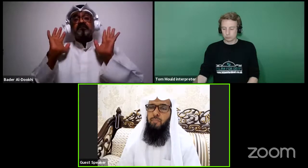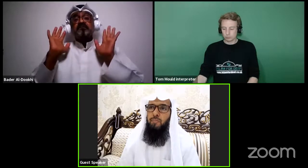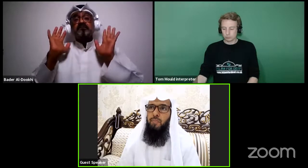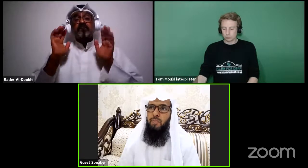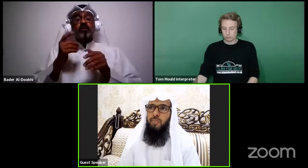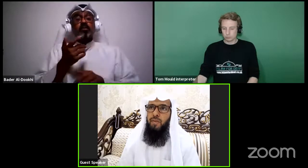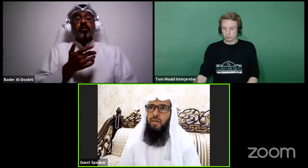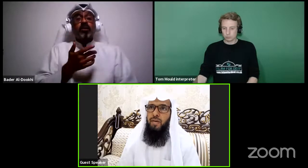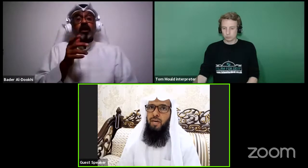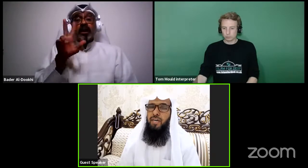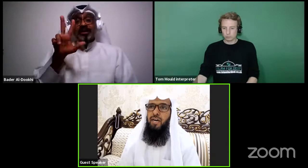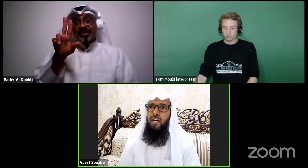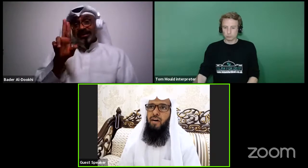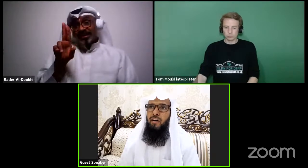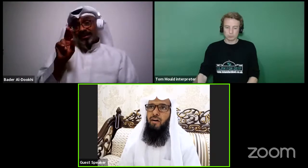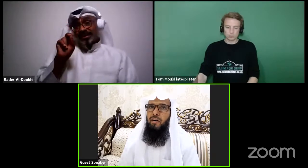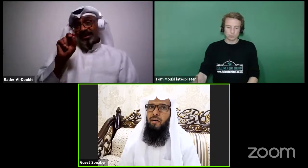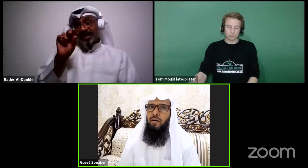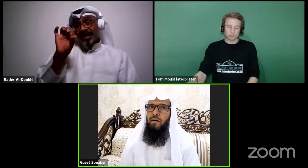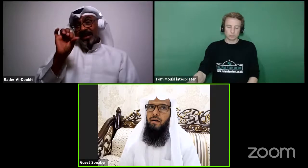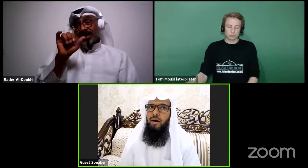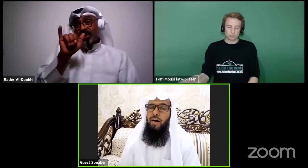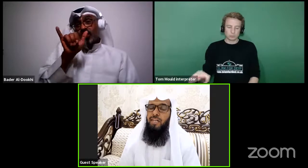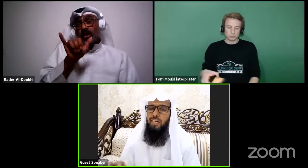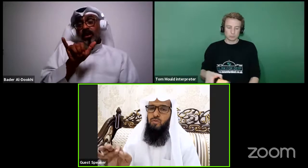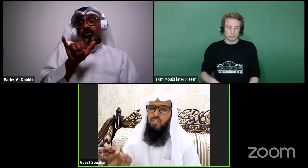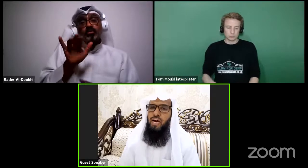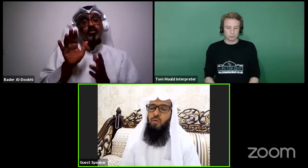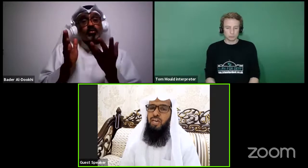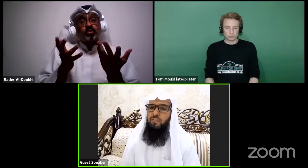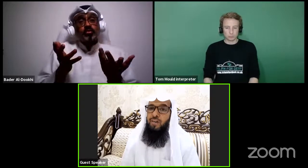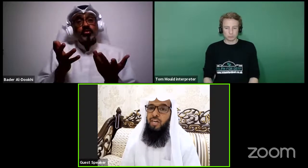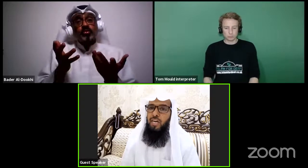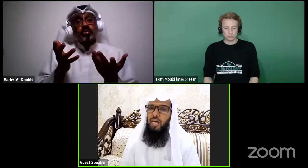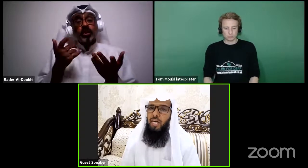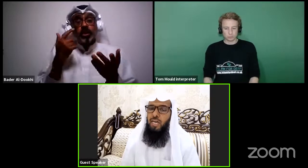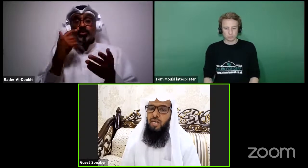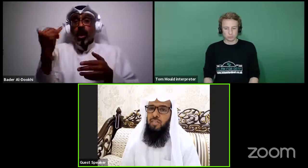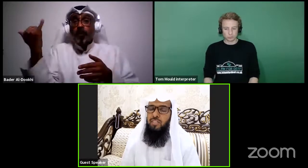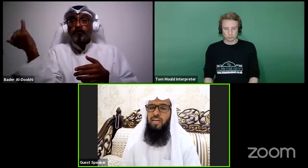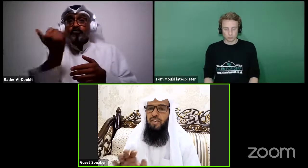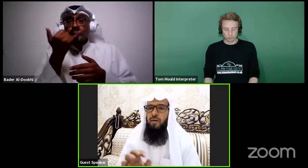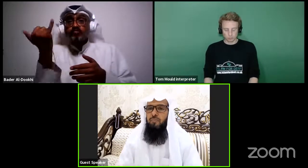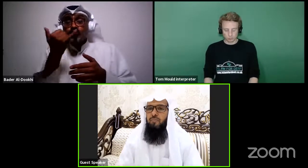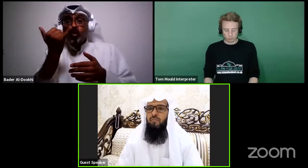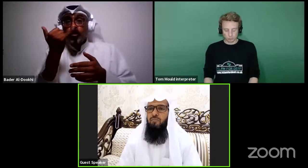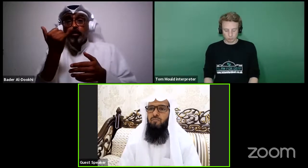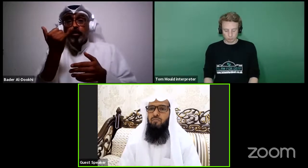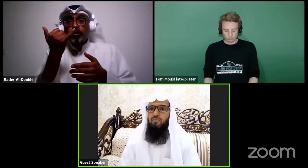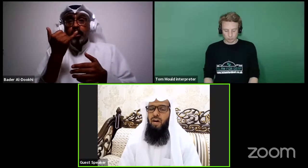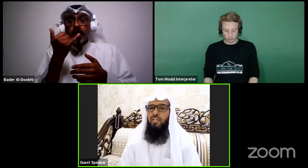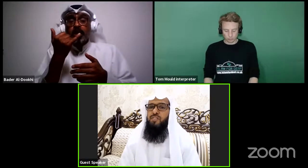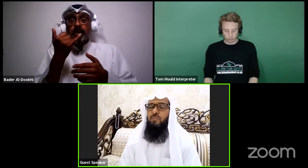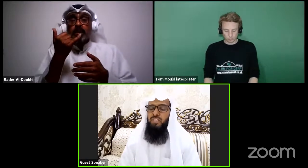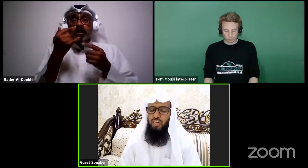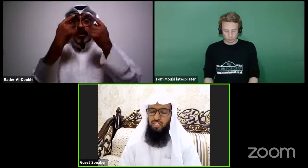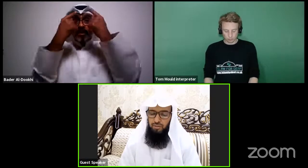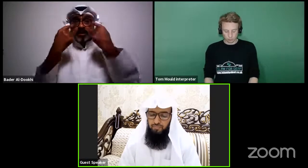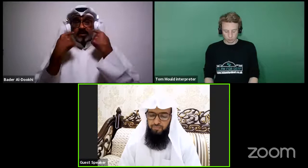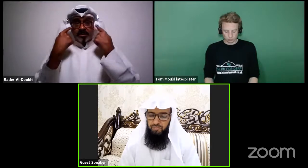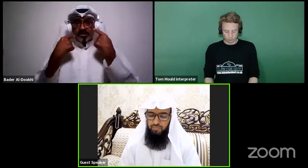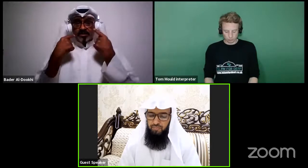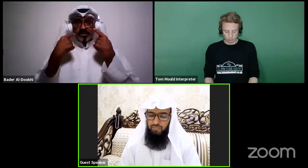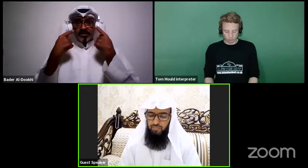والتقوى هي حجر الزاوية في تهذيب النفس